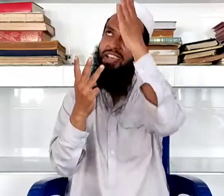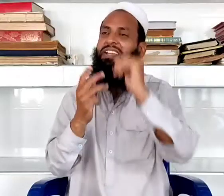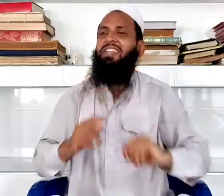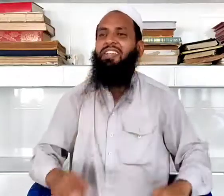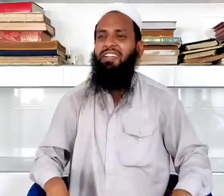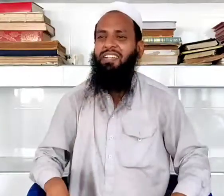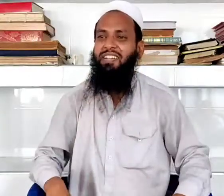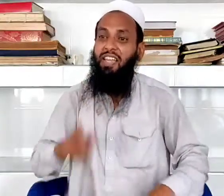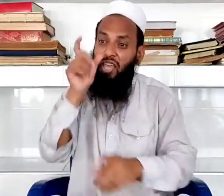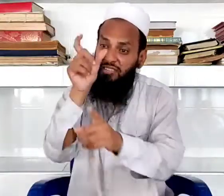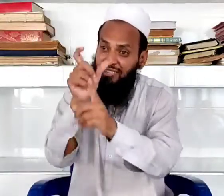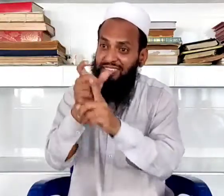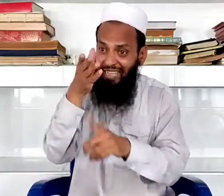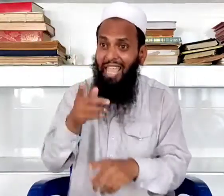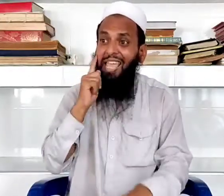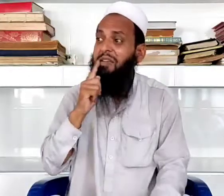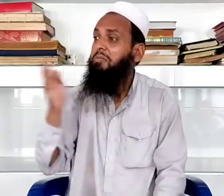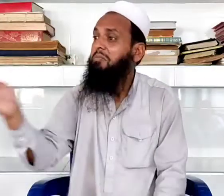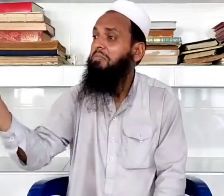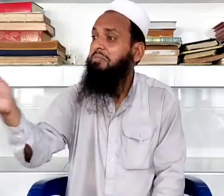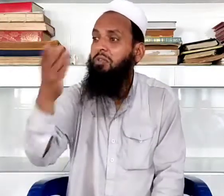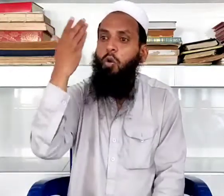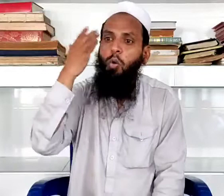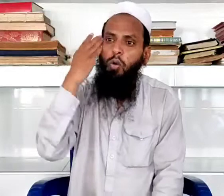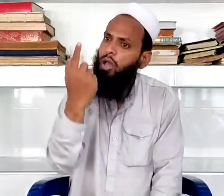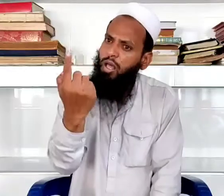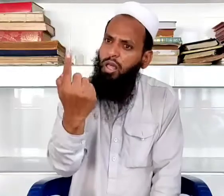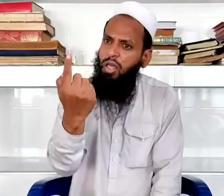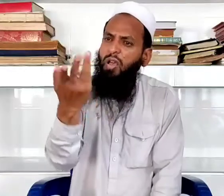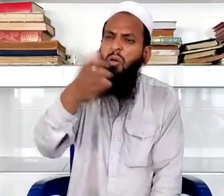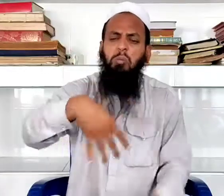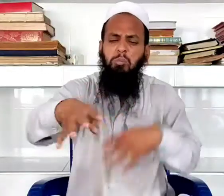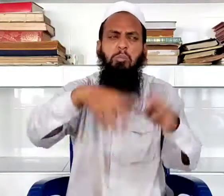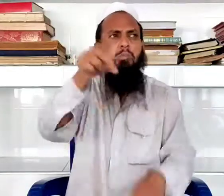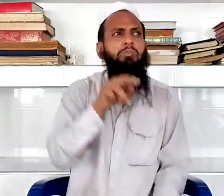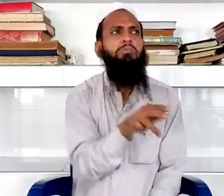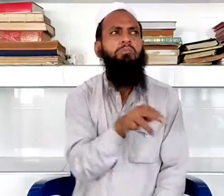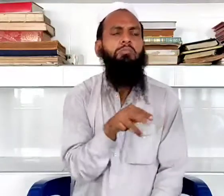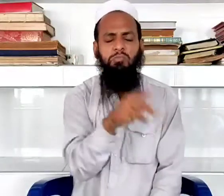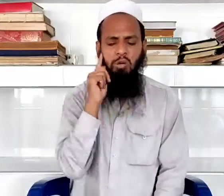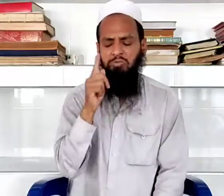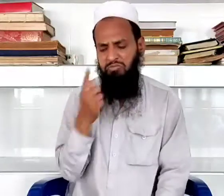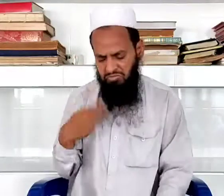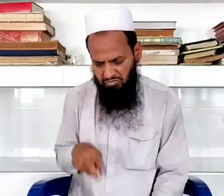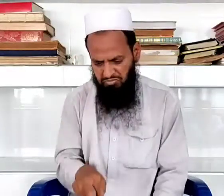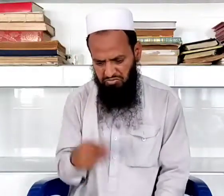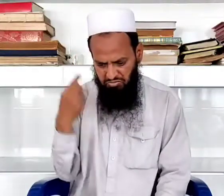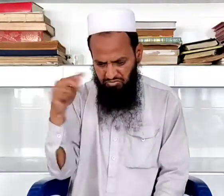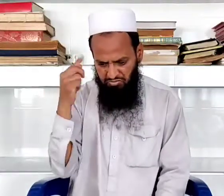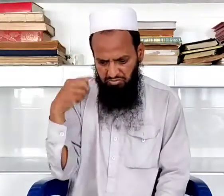ਹੈ ਕਿ ਅਸੀਂ ਇਹਨਾਂ ਦੇ ਨਾਲ ਲੜੀਏ, ਅਗਰ ਇਹਨਾਂ ਨਾਲ ਲੜ ਕੇ ਅਸੀਂ ਜਿੱਤ ਵੀ ਜਾਵਾਂਗੇ ਤੈਨੂੰ ਬਹਾਦਰੀ ਅਤੇ ਹੀ ਨਹੀਂ ਕਿਹਾ ਜਾਂਦਾ, ਇਸ ਵਾਸਤੇ ਸਾਡੇ